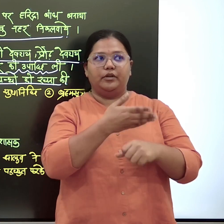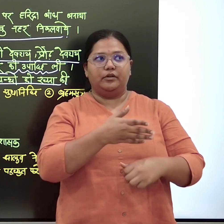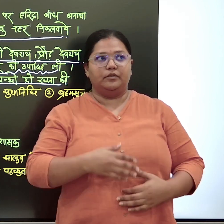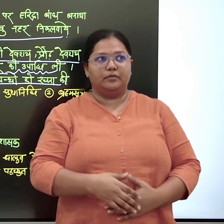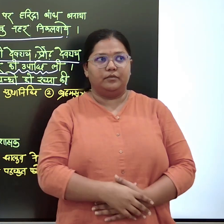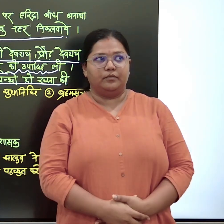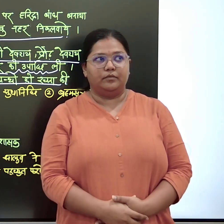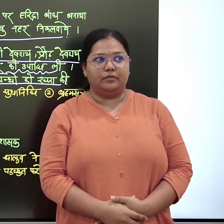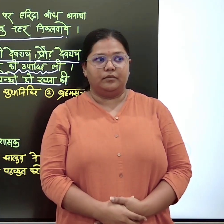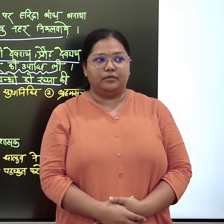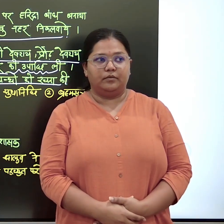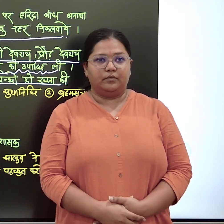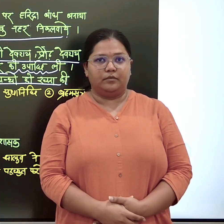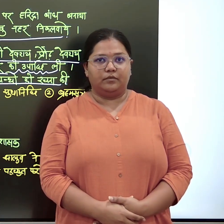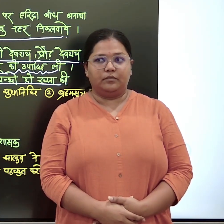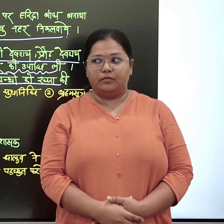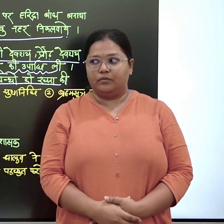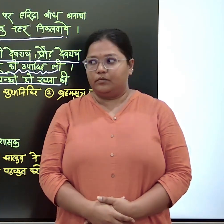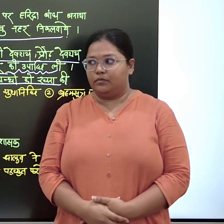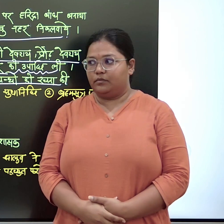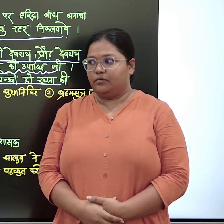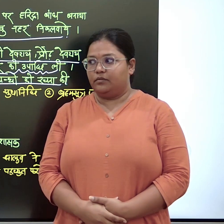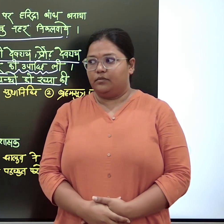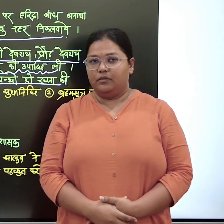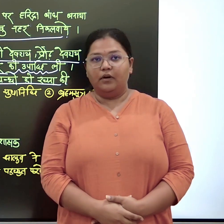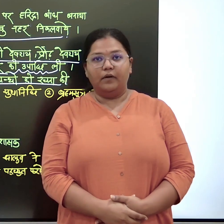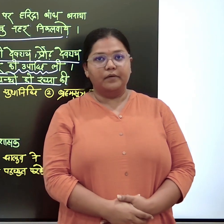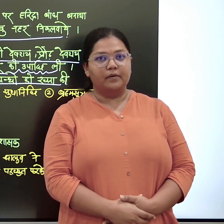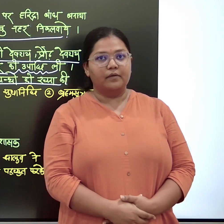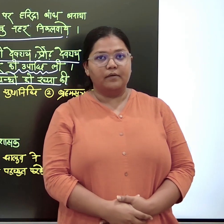कौन कौन से ग्रंथ थे वो देख लो,